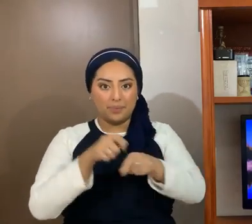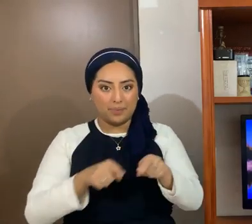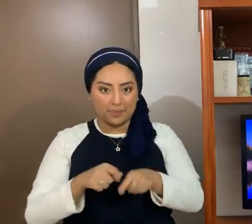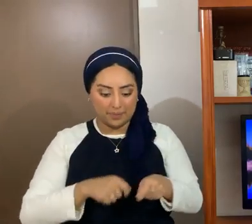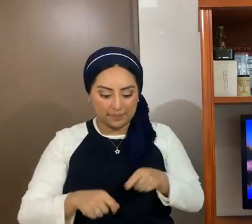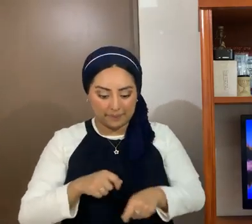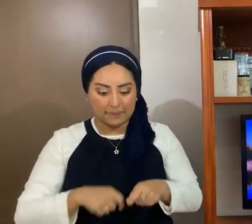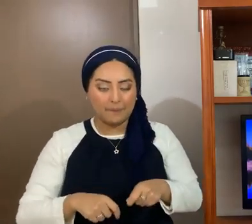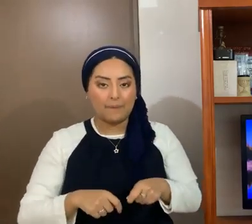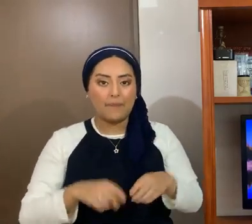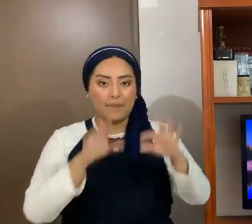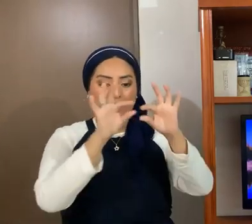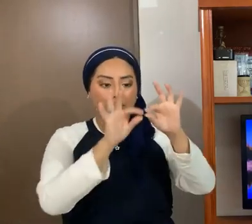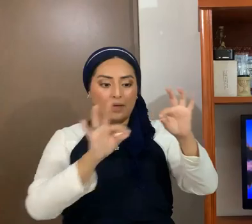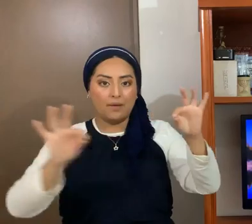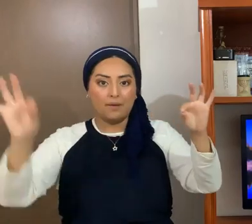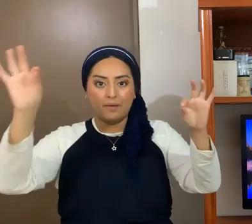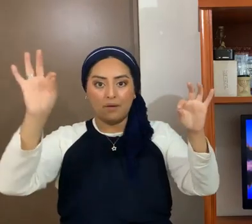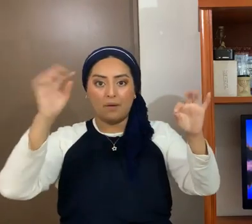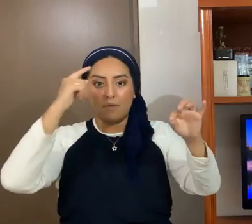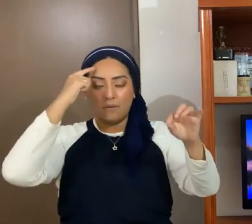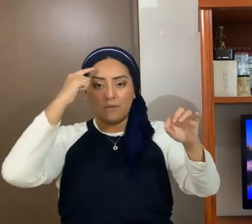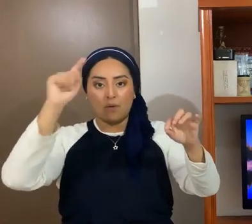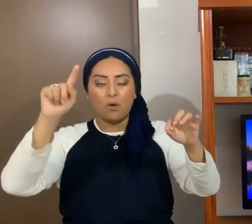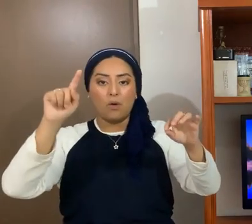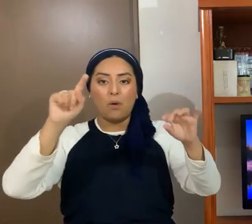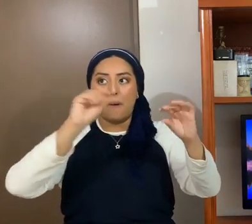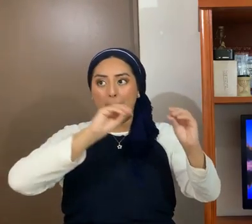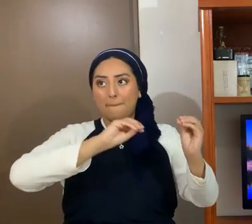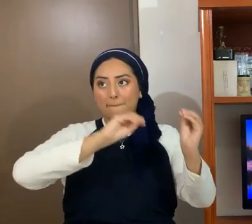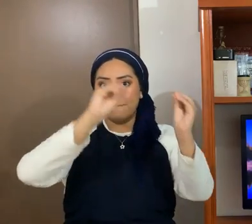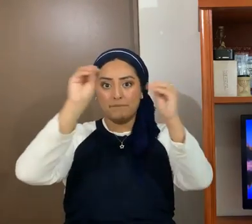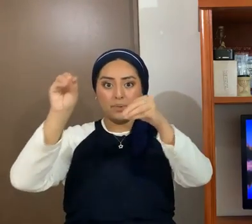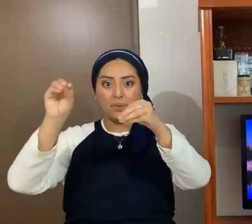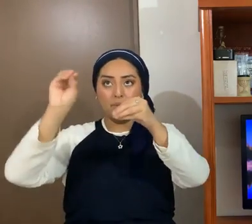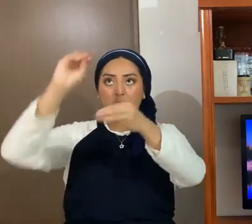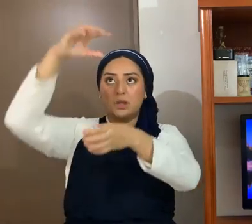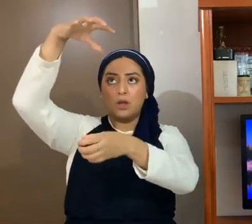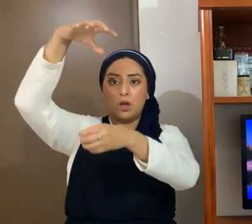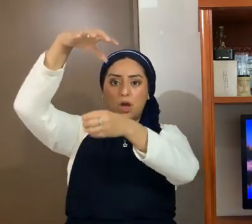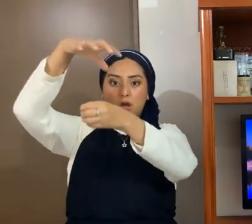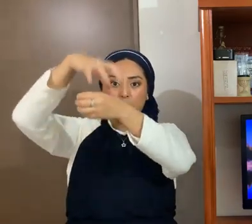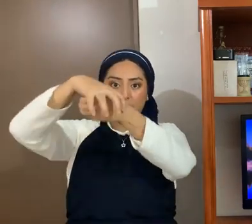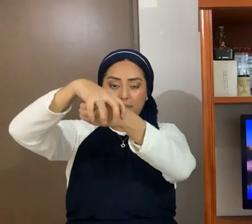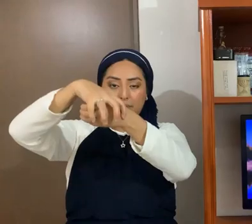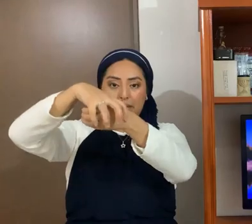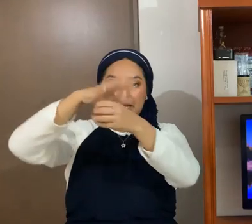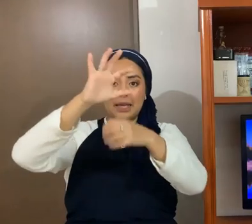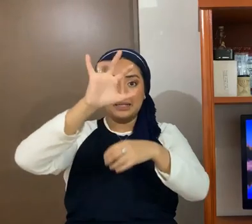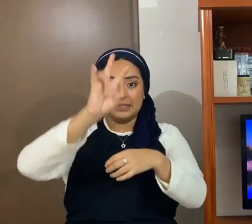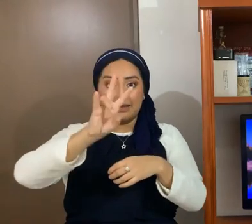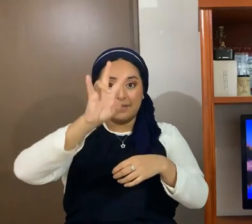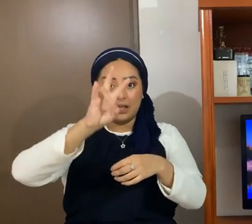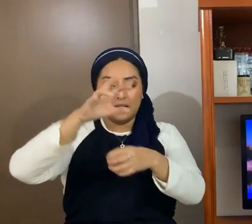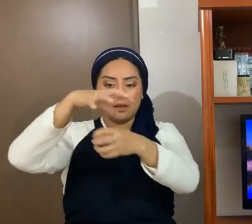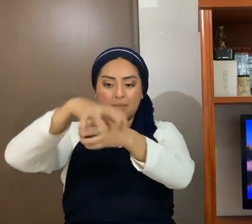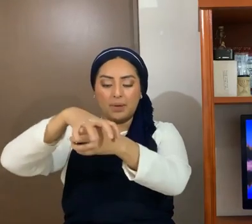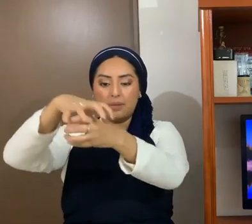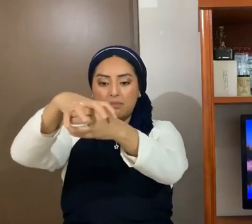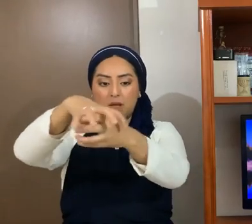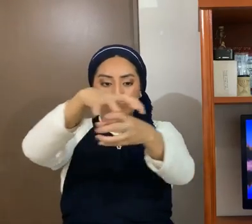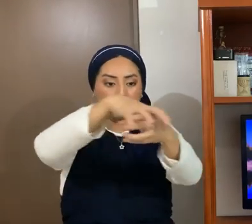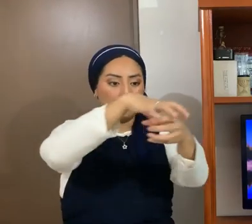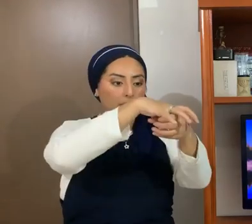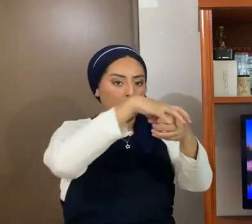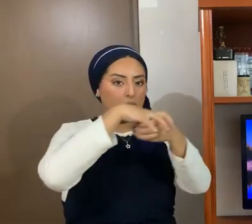cordones a manera de cadenas para los capiteles que se habían de poner sobre las cabezas de las columnas, 7 para cada capitel. Y